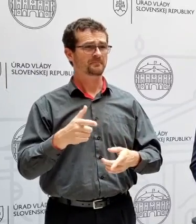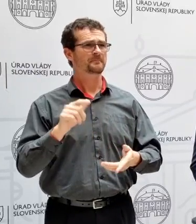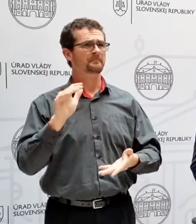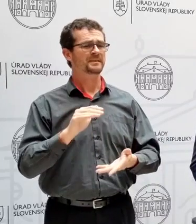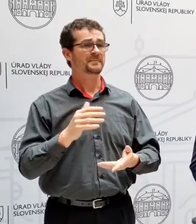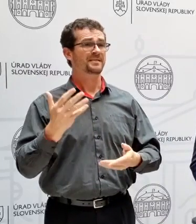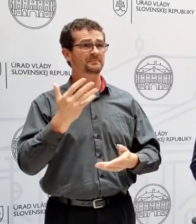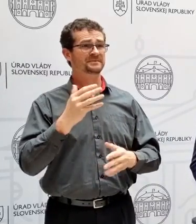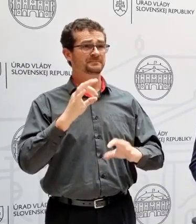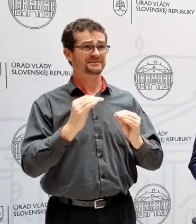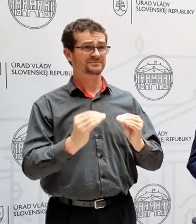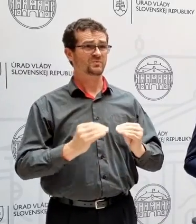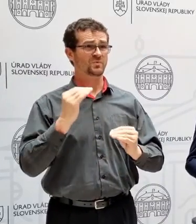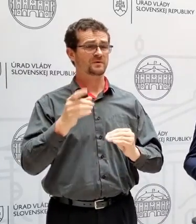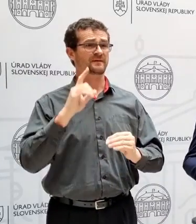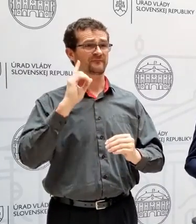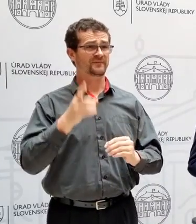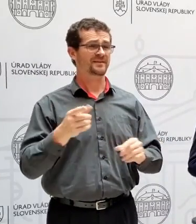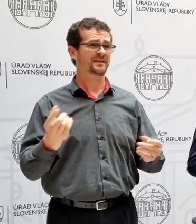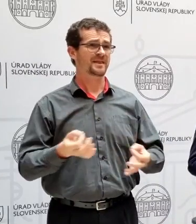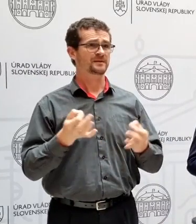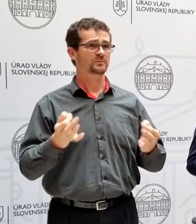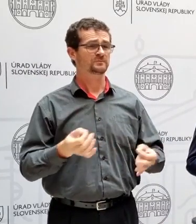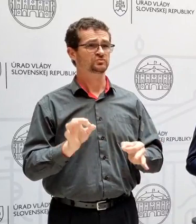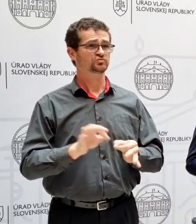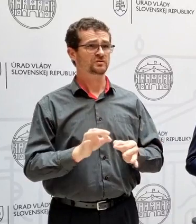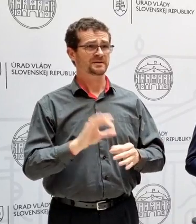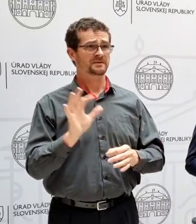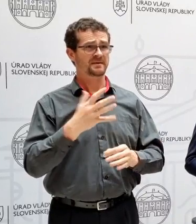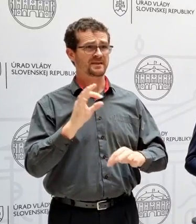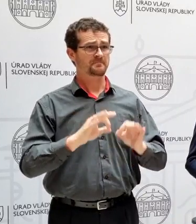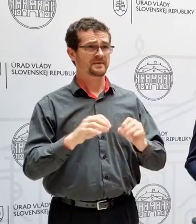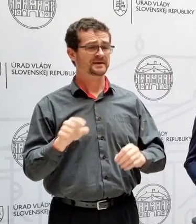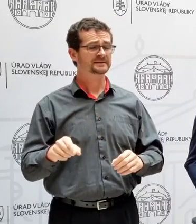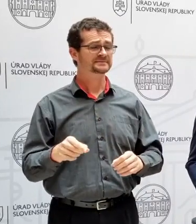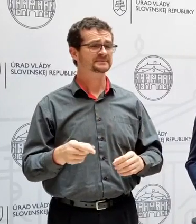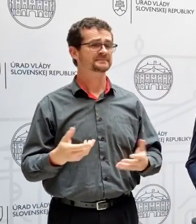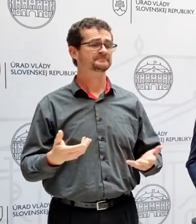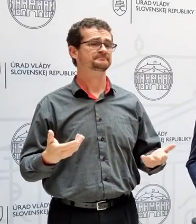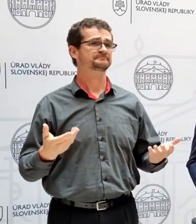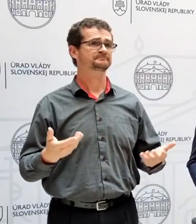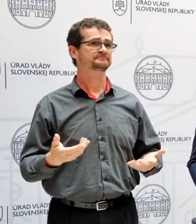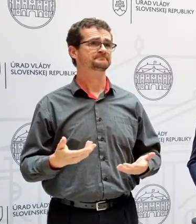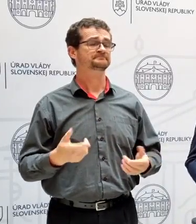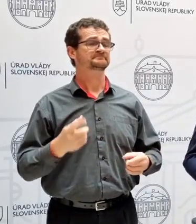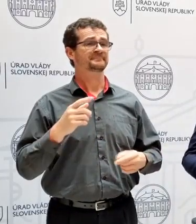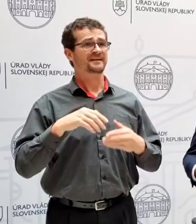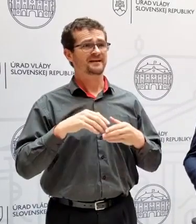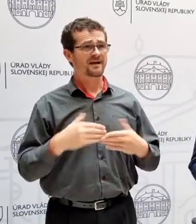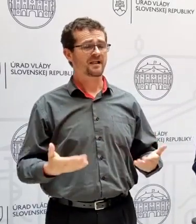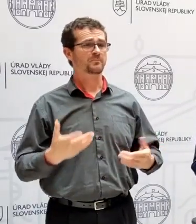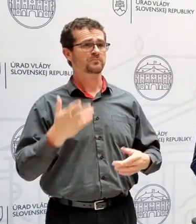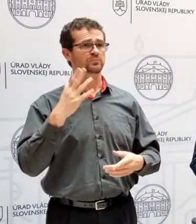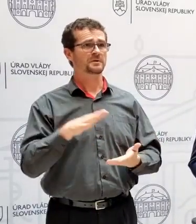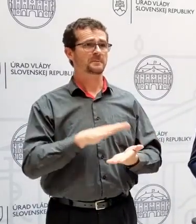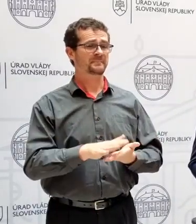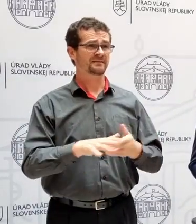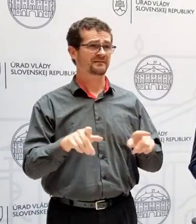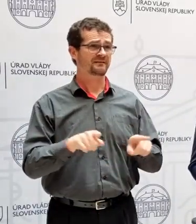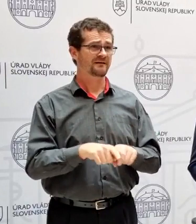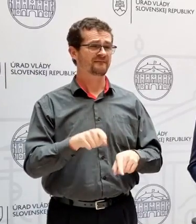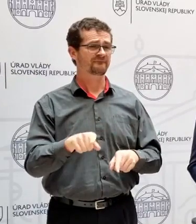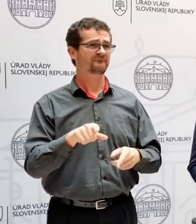minimálne o 50%, keď teda dokážete nejakým spôsobom ušetriť 15% spotreby, alebo teda keď budete miniať rovnako,